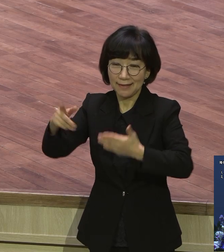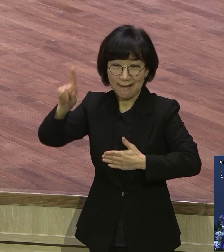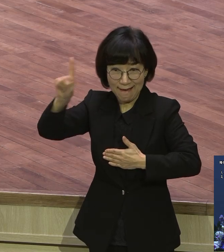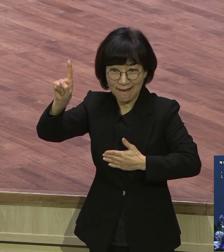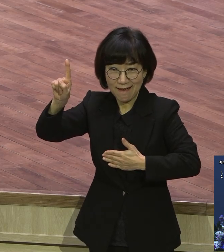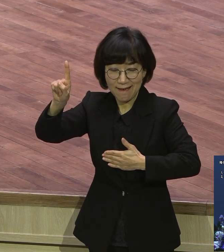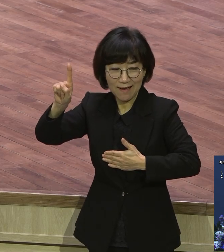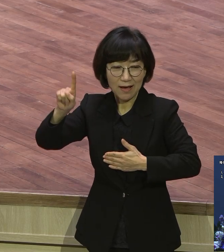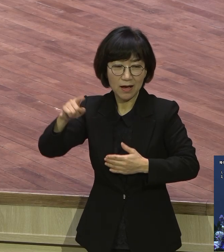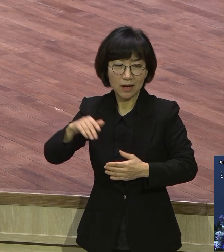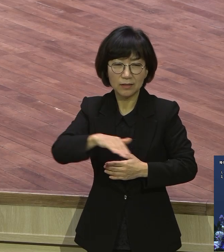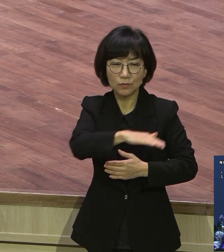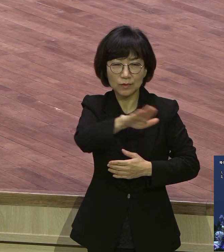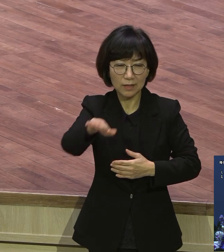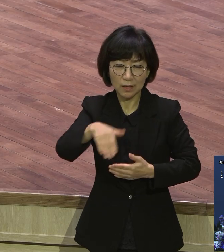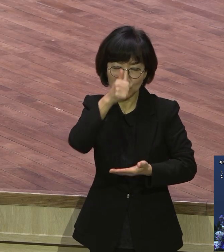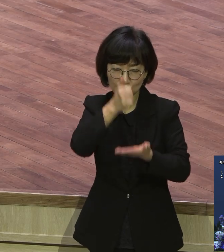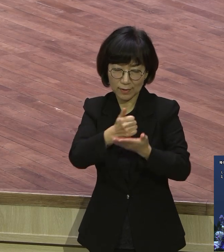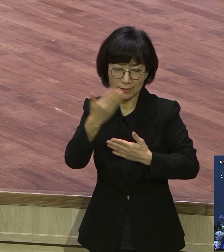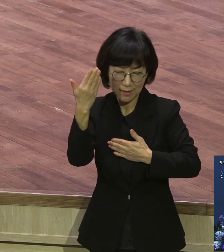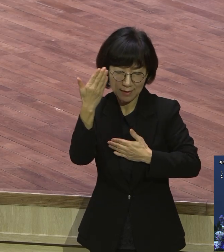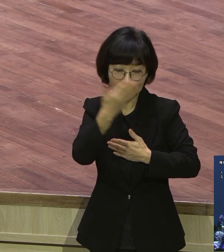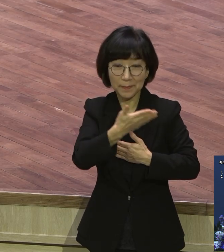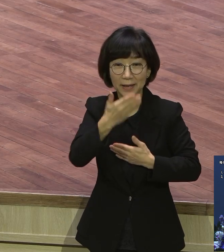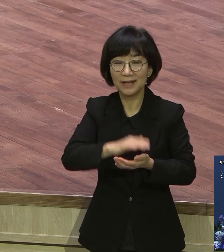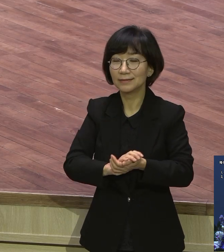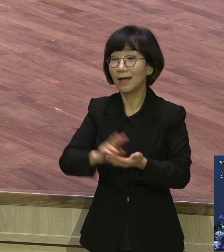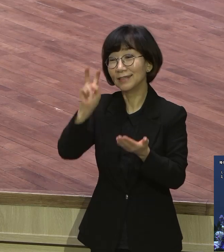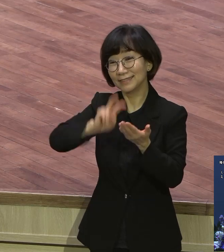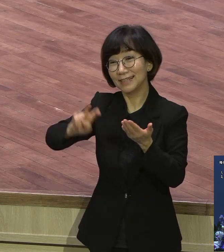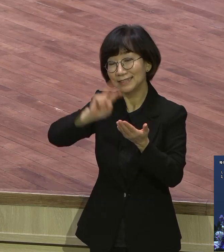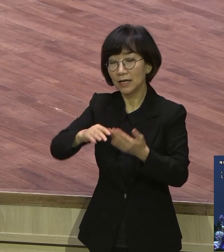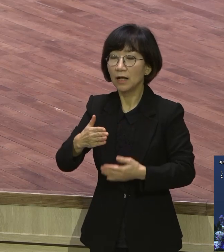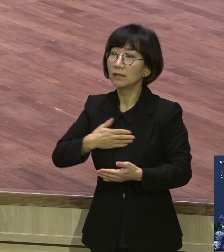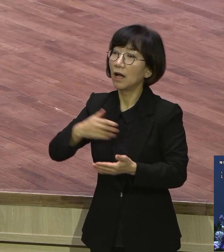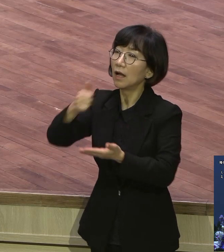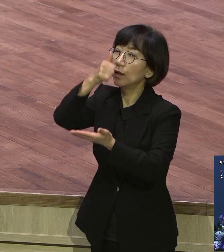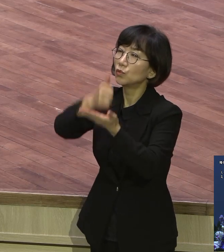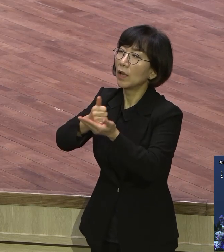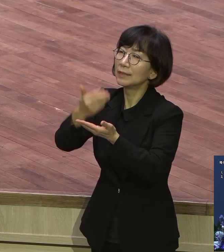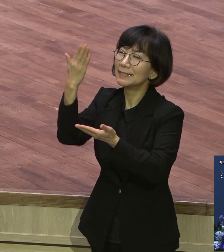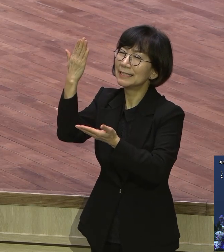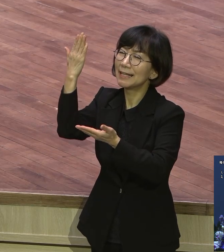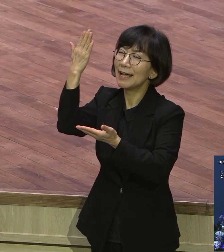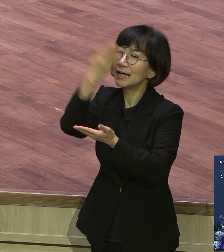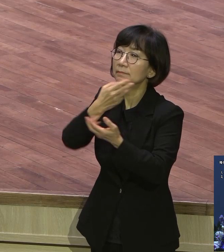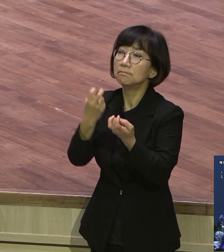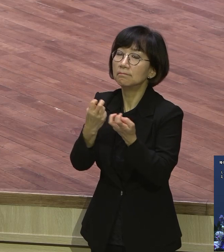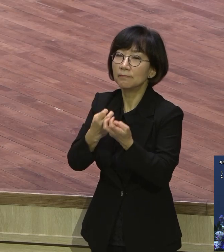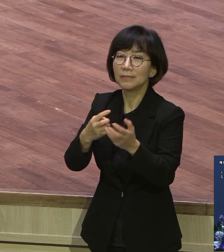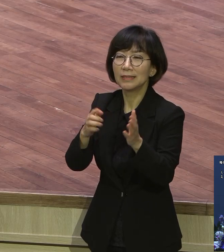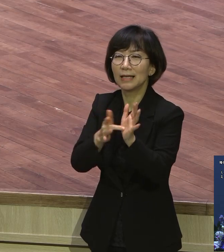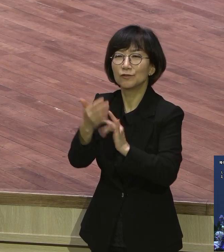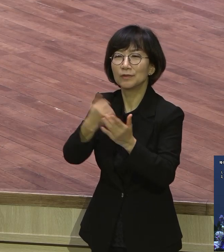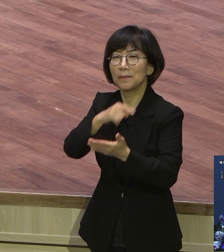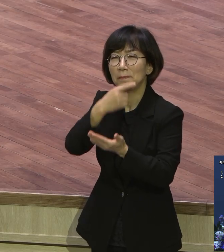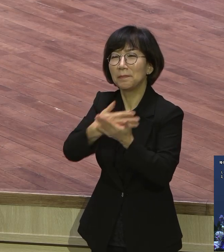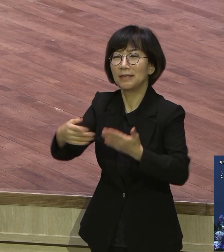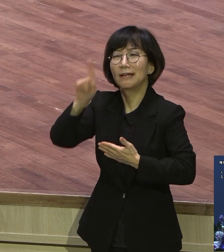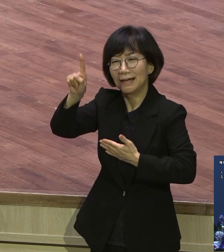정결하게 된다 나의 죄를 씻기는 예수의 피밖에 없네 나를